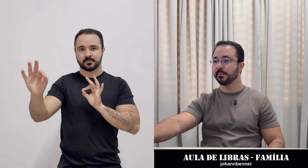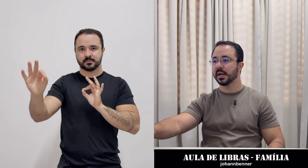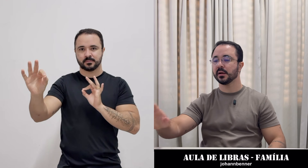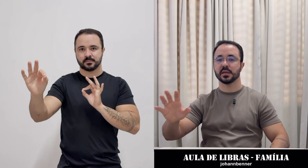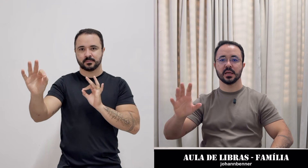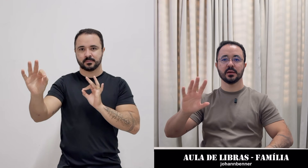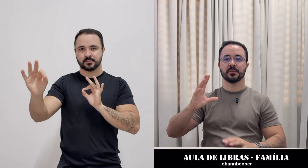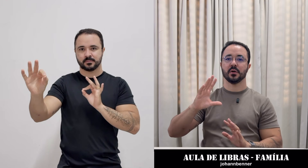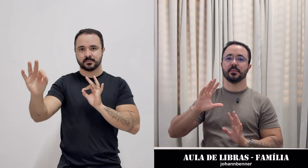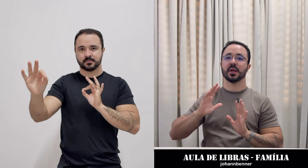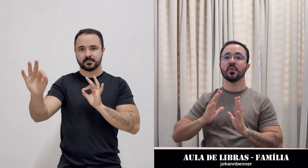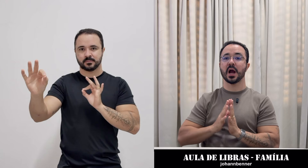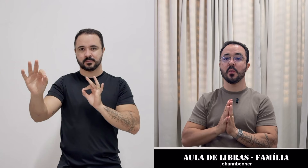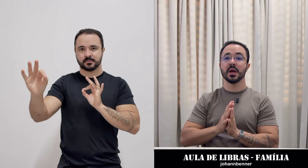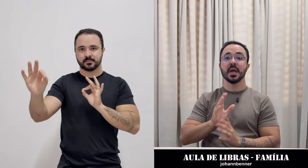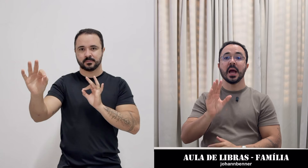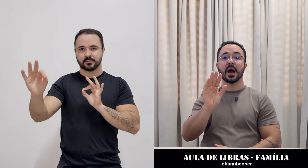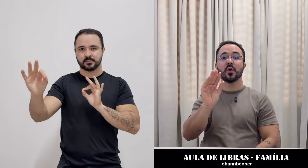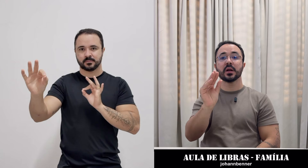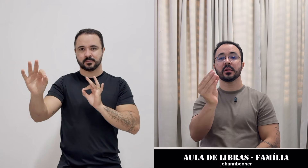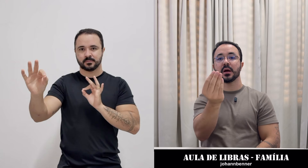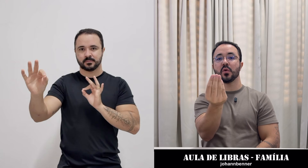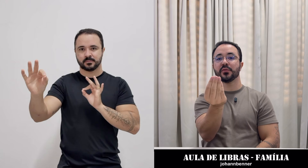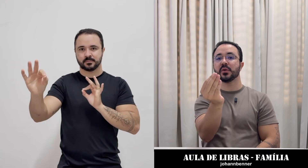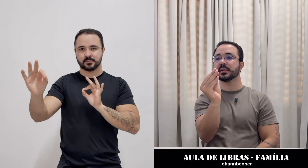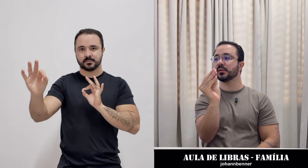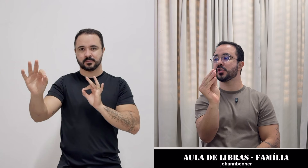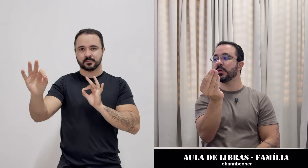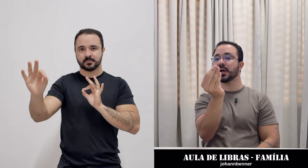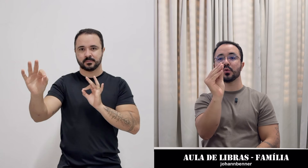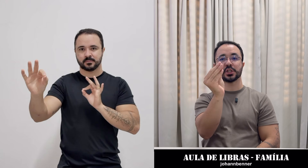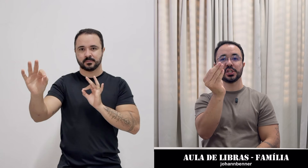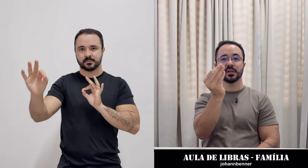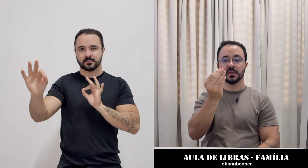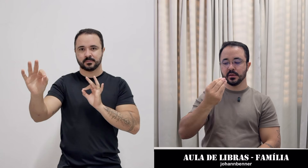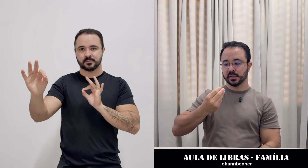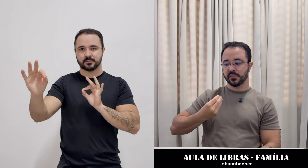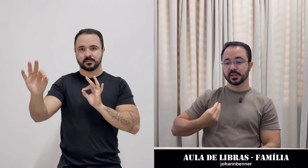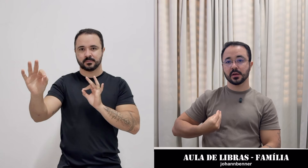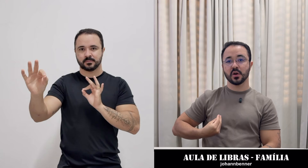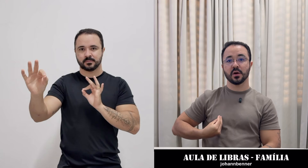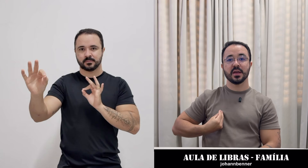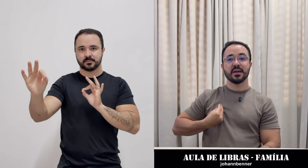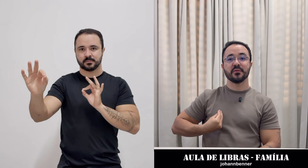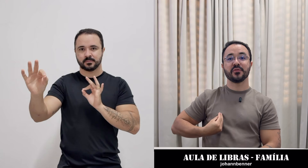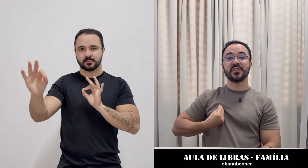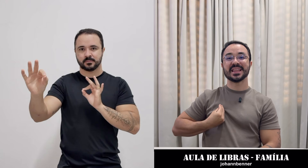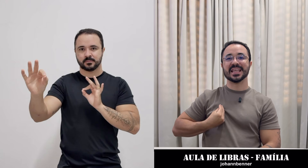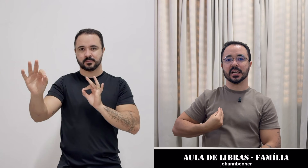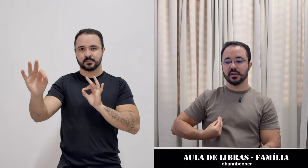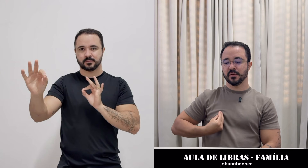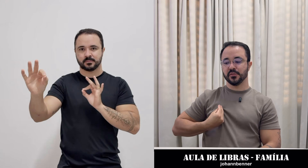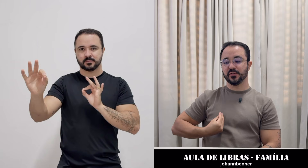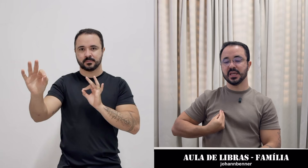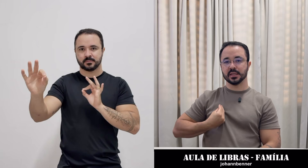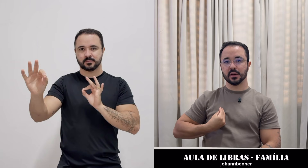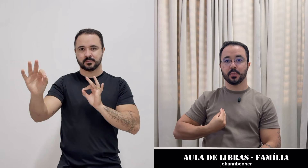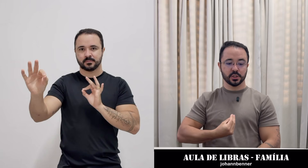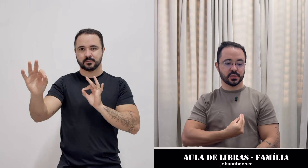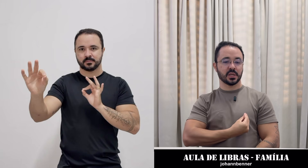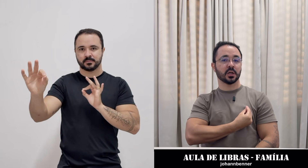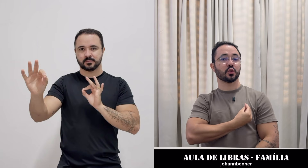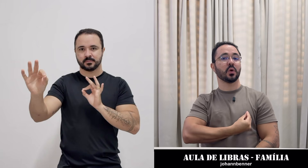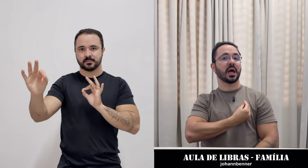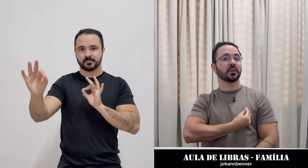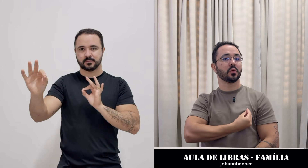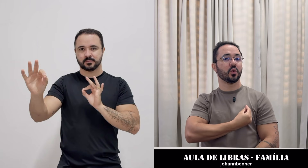Pronto, vamos parar aqui, para ir com calma. Agora, configuração de mão da coxinha, você vai fazer aqui, ó, vida, vida.